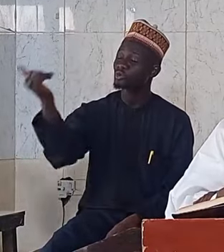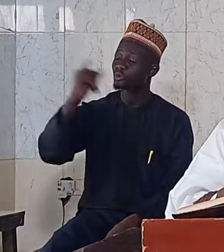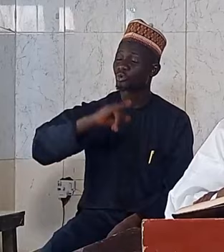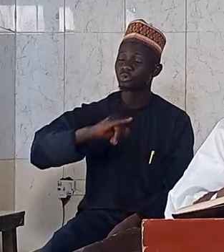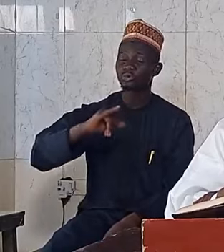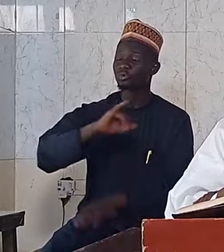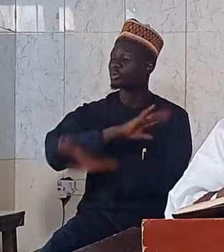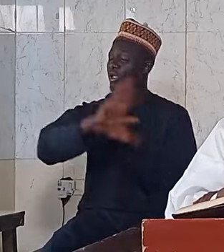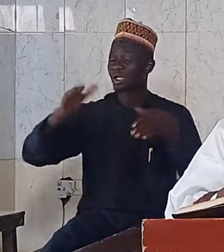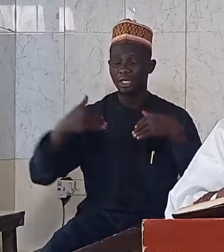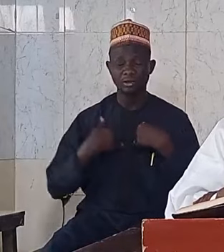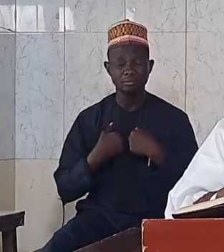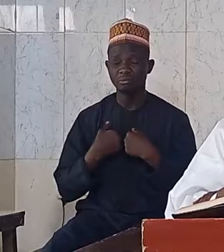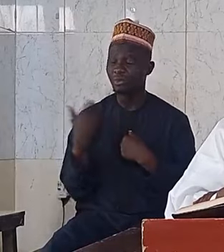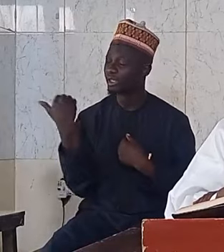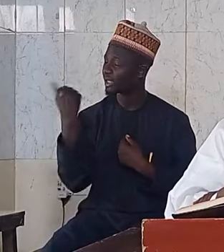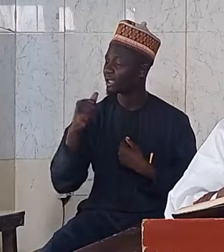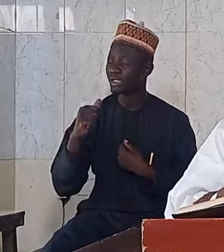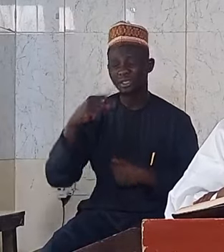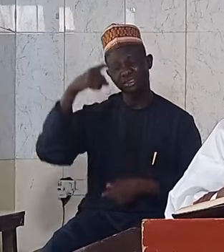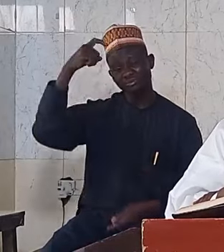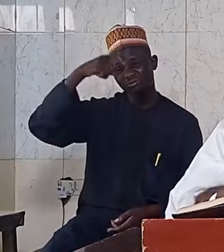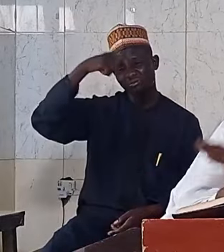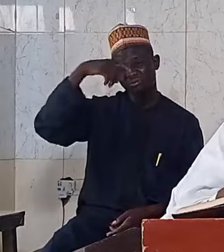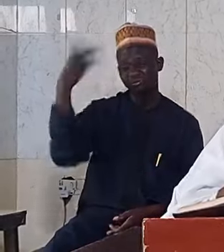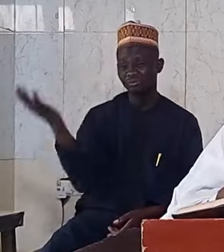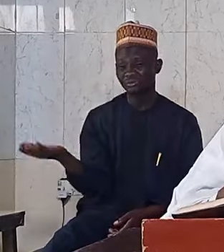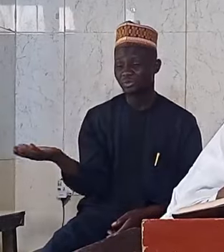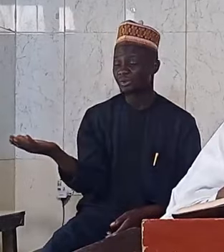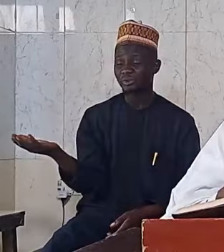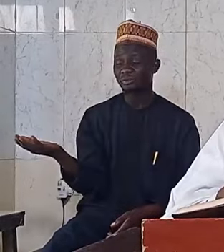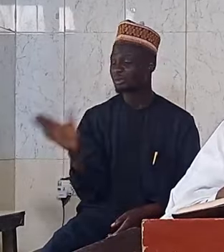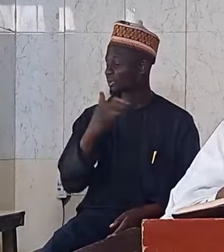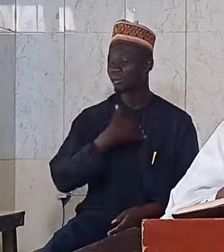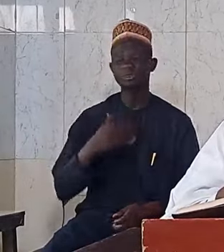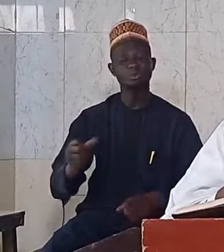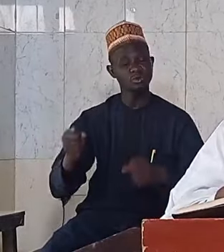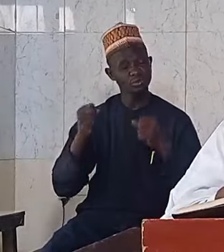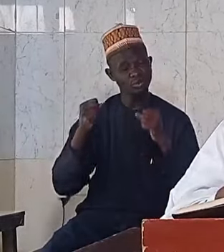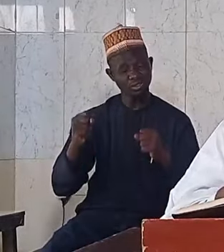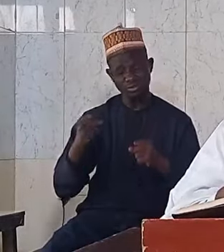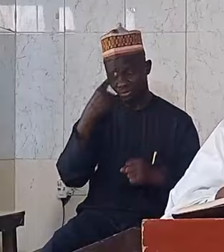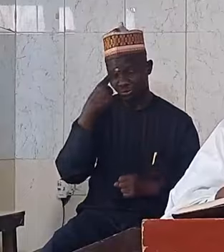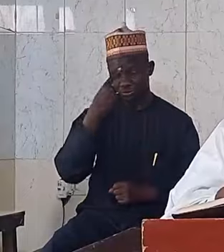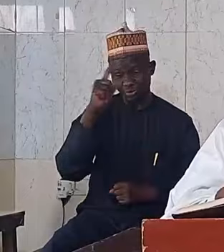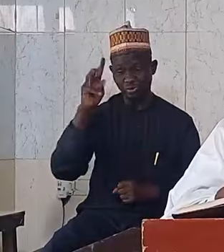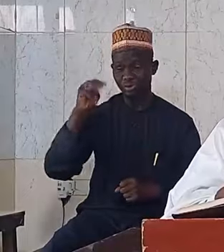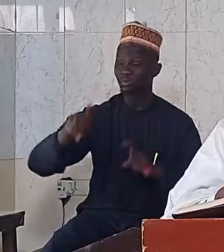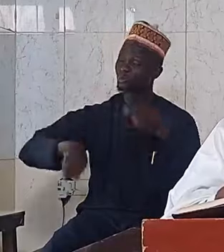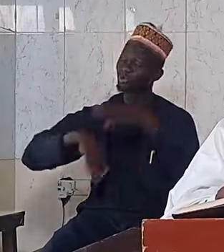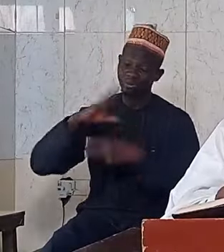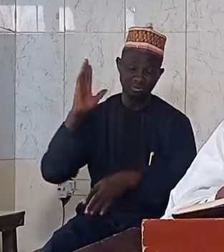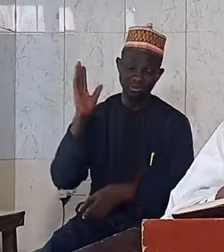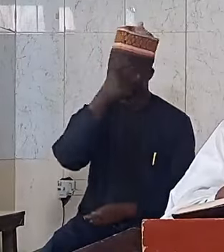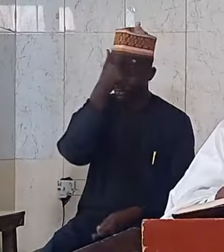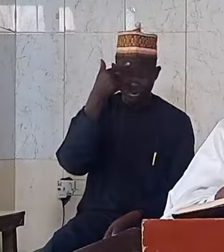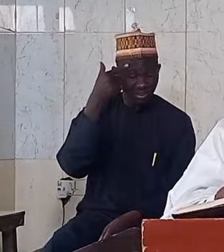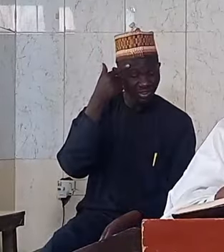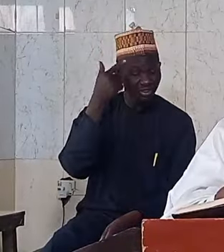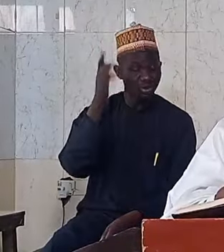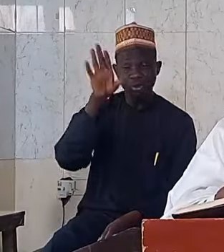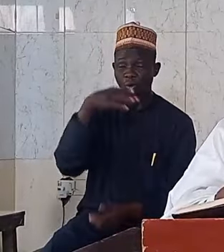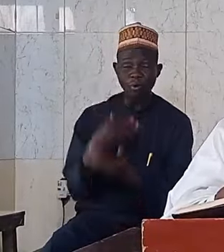hilatan waɗanda ba su da wata dabara za su zo zai zo nan gaba a cikin wannan sura din zai faɗi wannan gefen